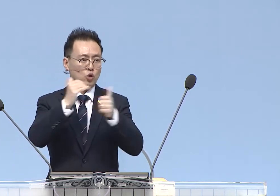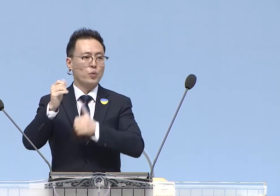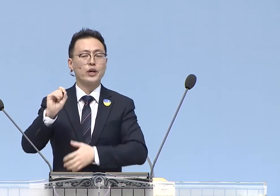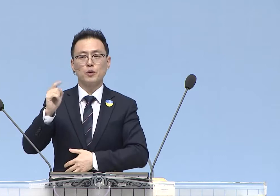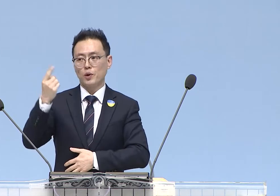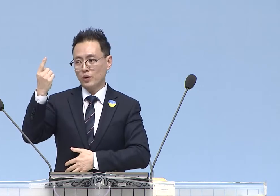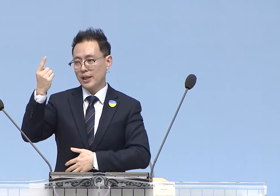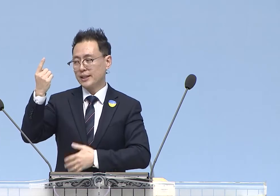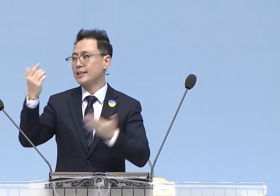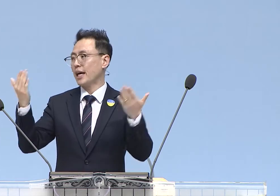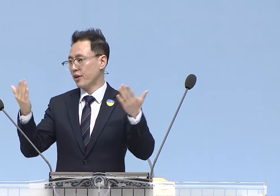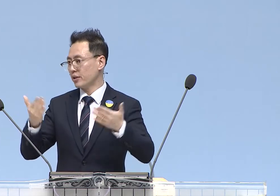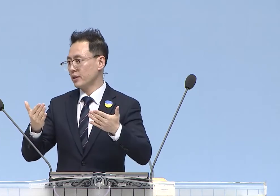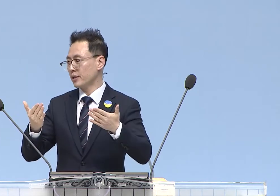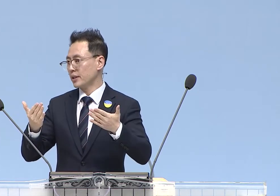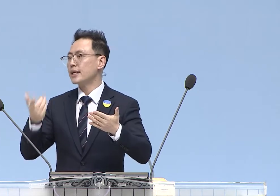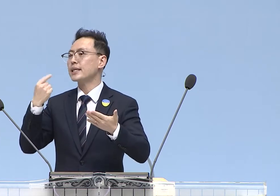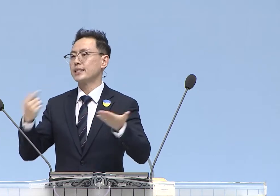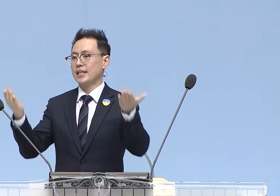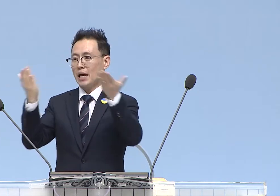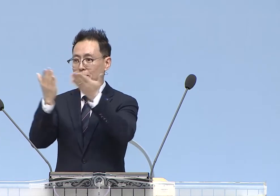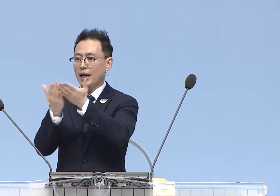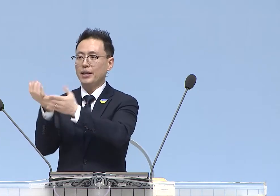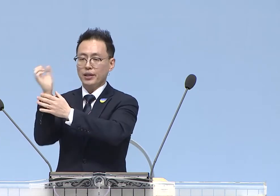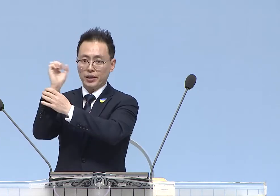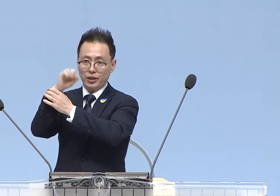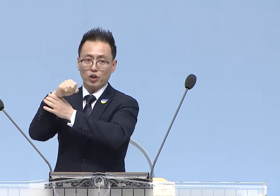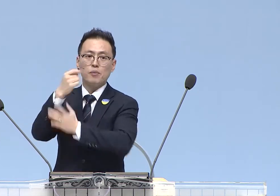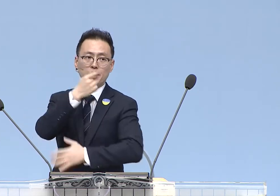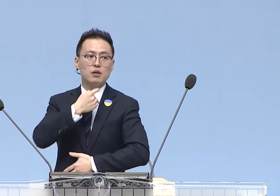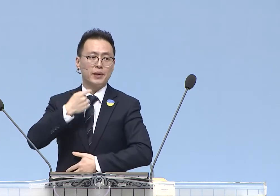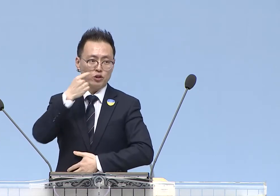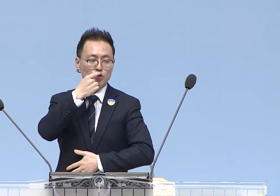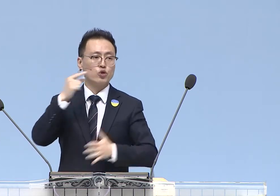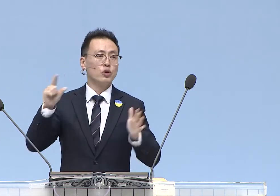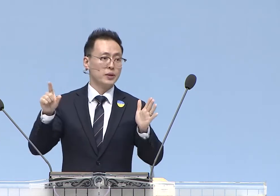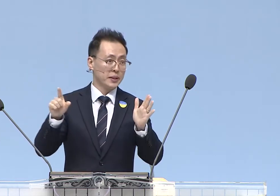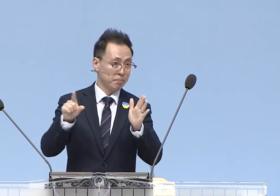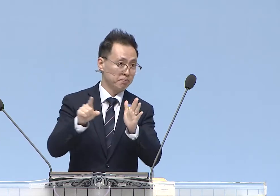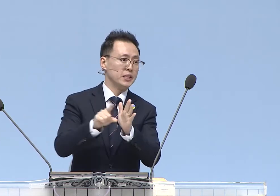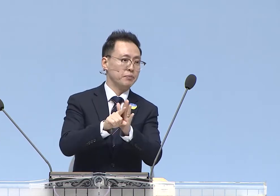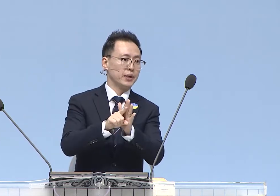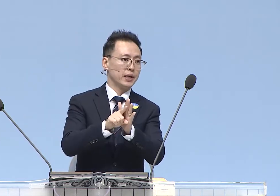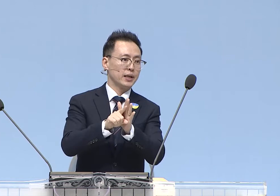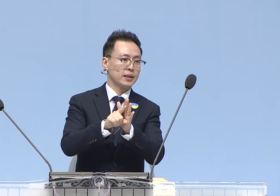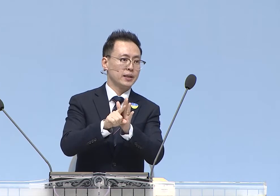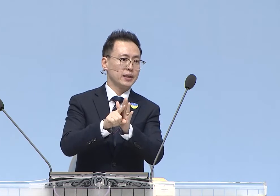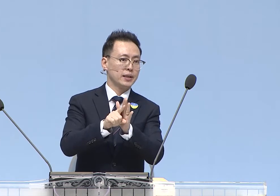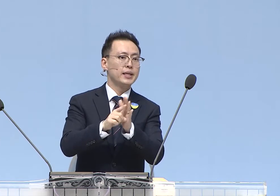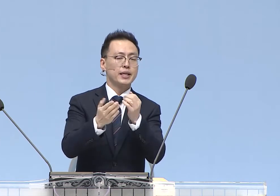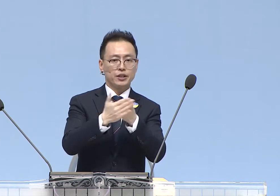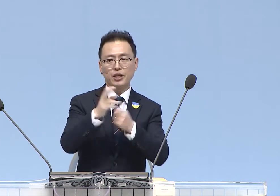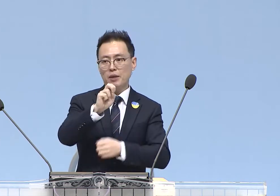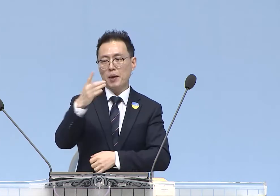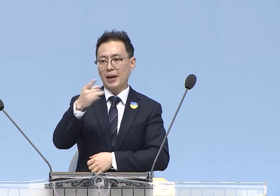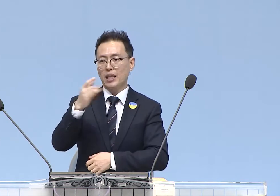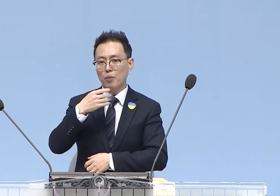소명에서 비롯한 사역은 그에 합당한 열매를 맺을 줄 믿습니다. 그렇기 때문에